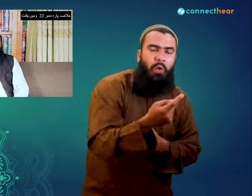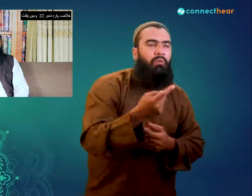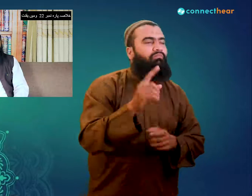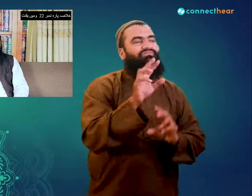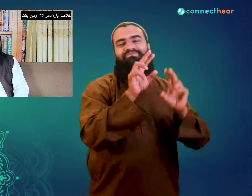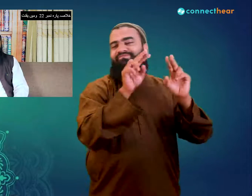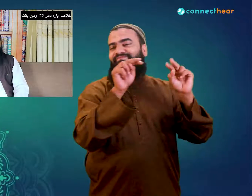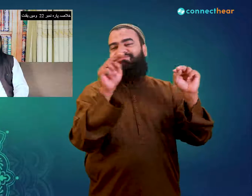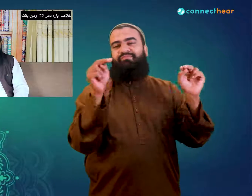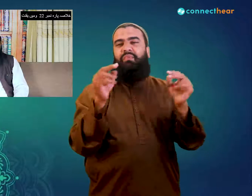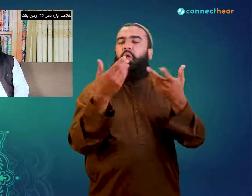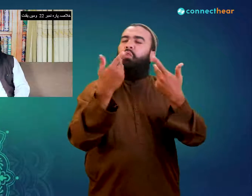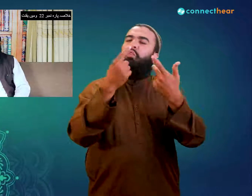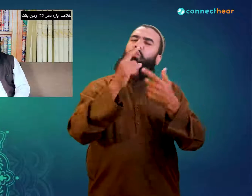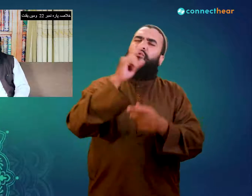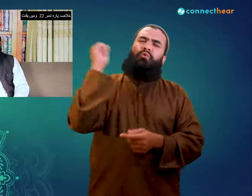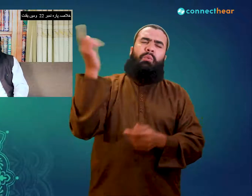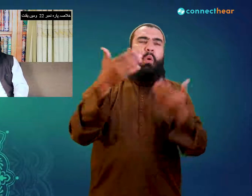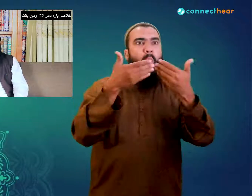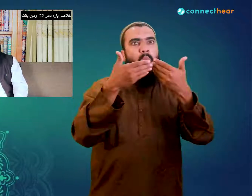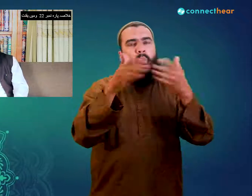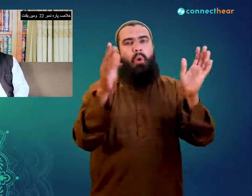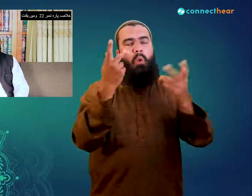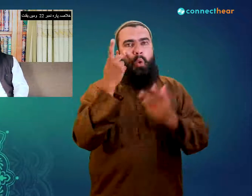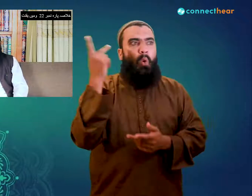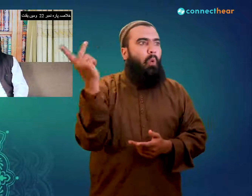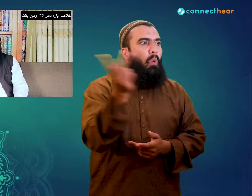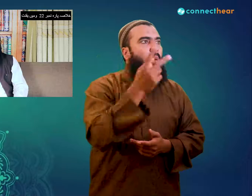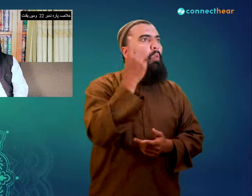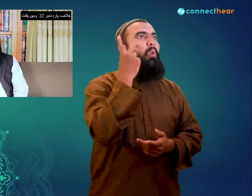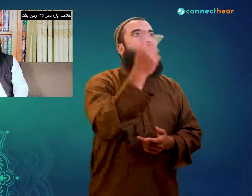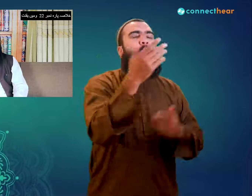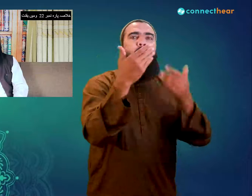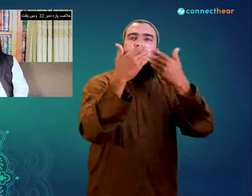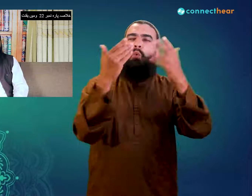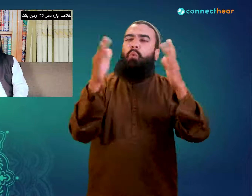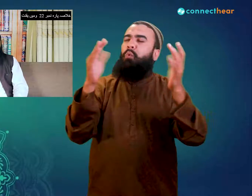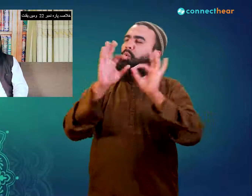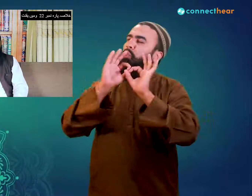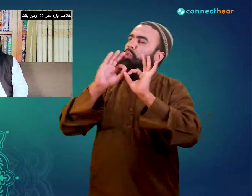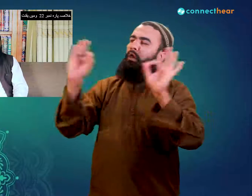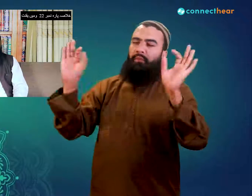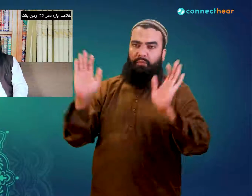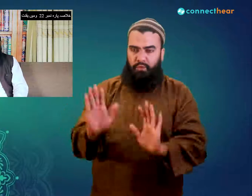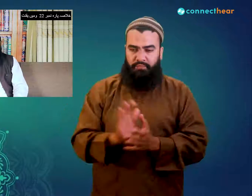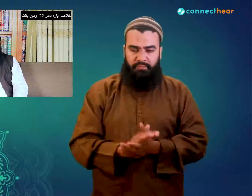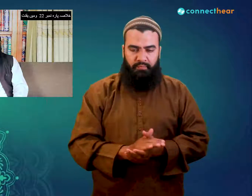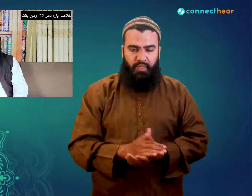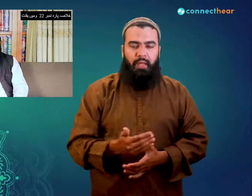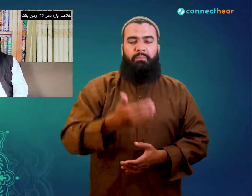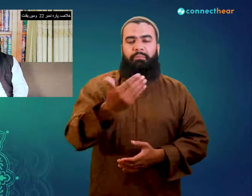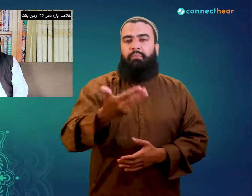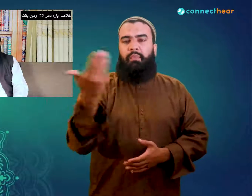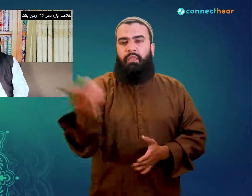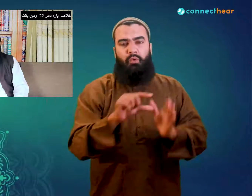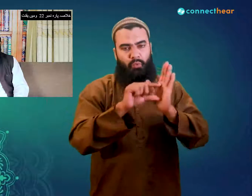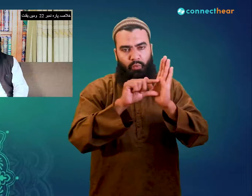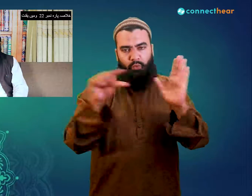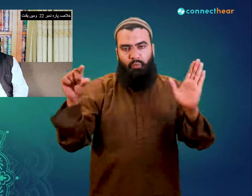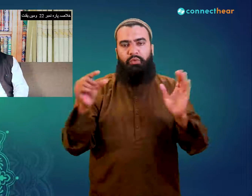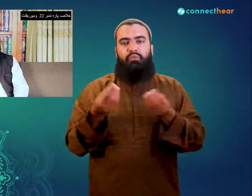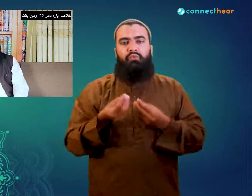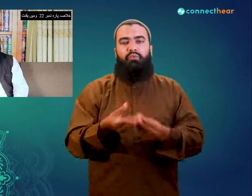چھپنے کا موقع دیا جائے گا۔ اس کے بعد سورہ فاطر شروع ہوتی ہے جو کہ مکی